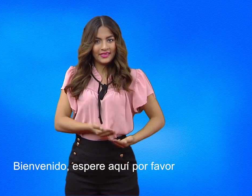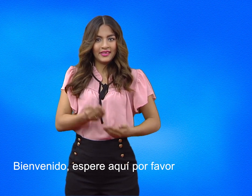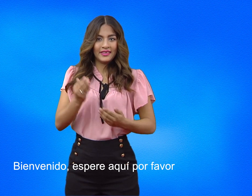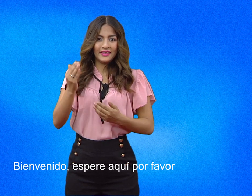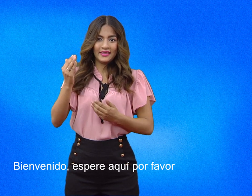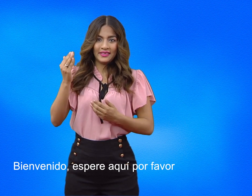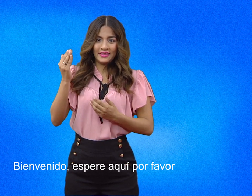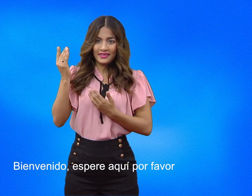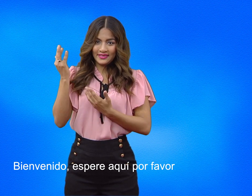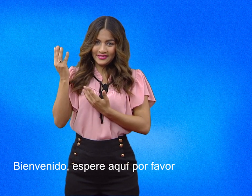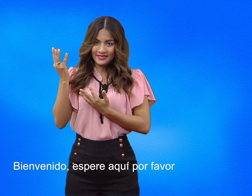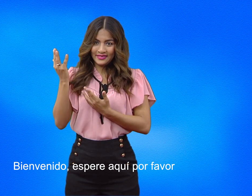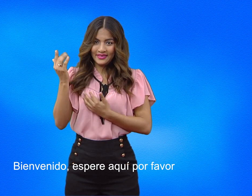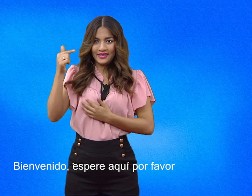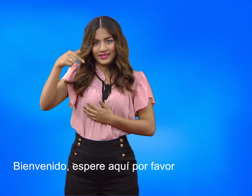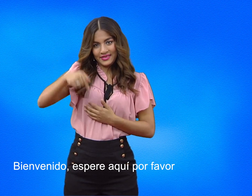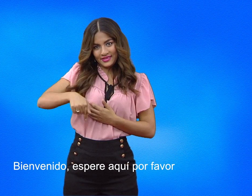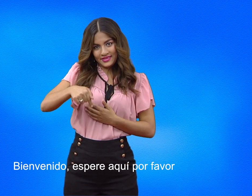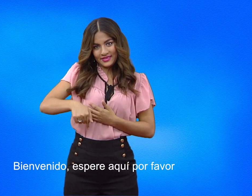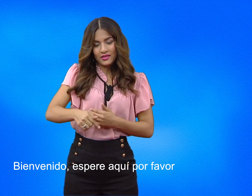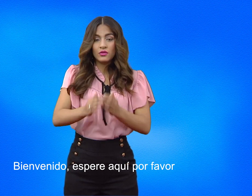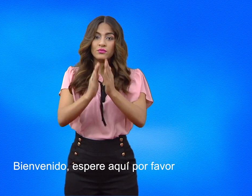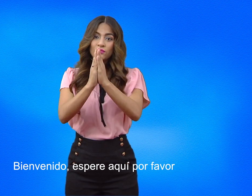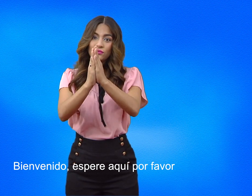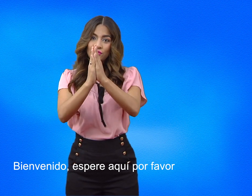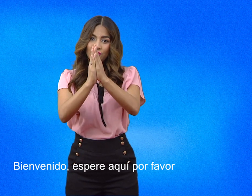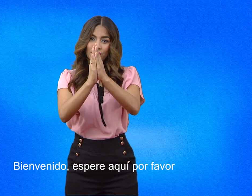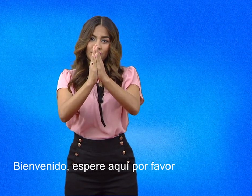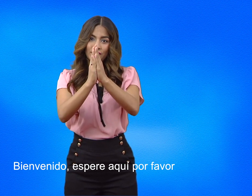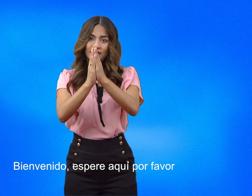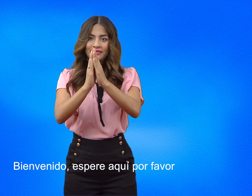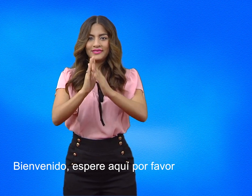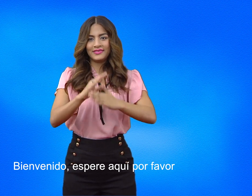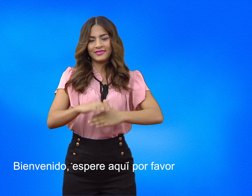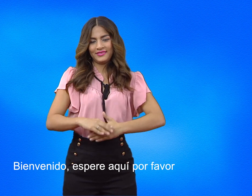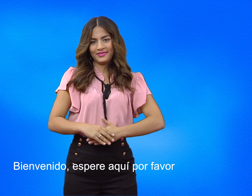Bienvenido. Espere aquí, por favor.